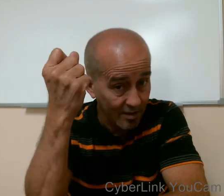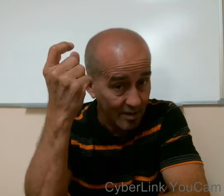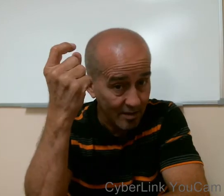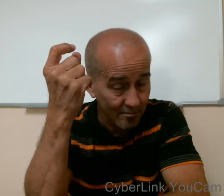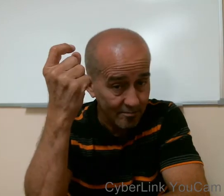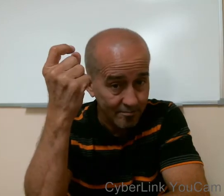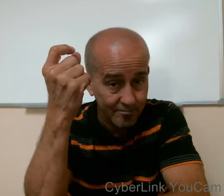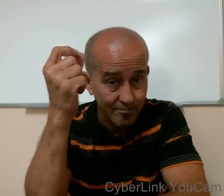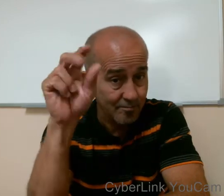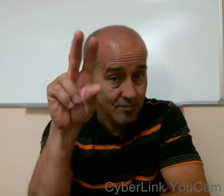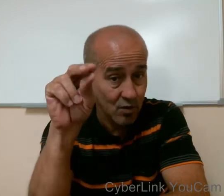¿entendiste?